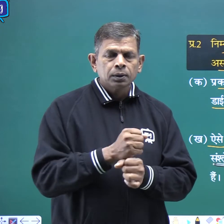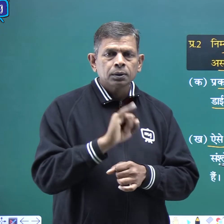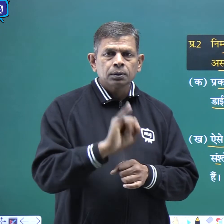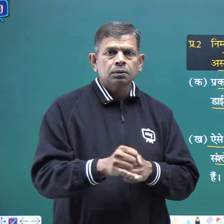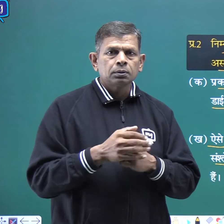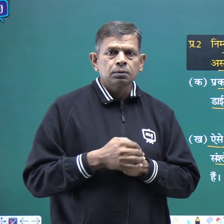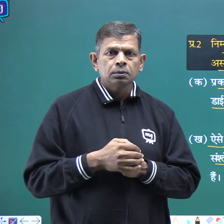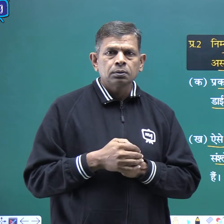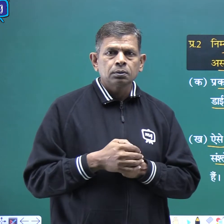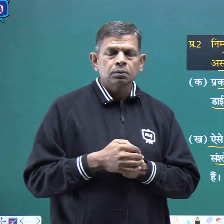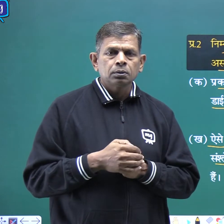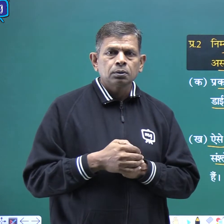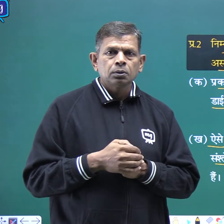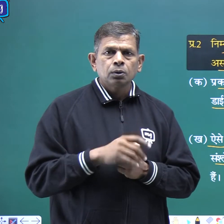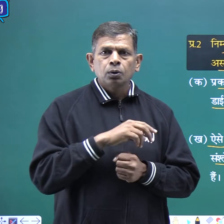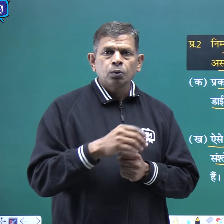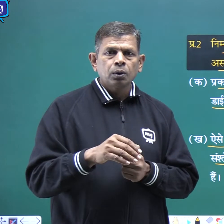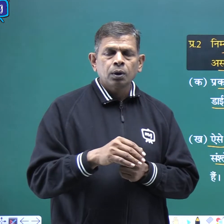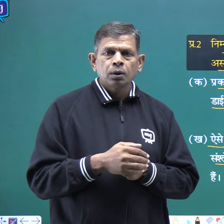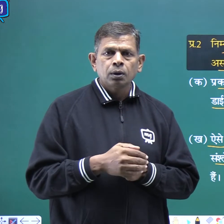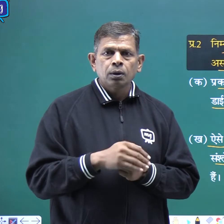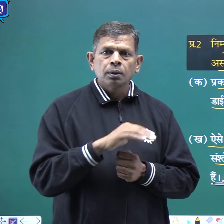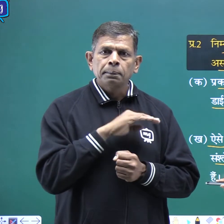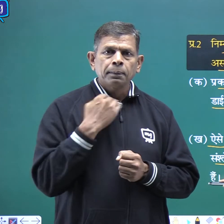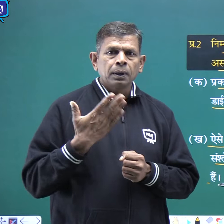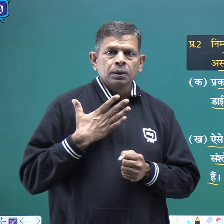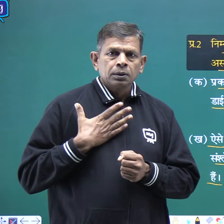हैं मृत जीवी कहलाते हैं।